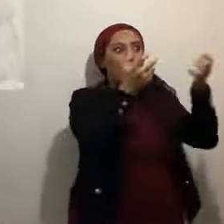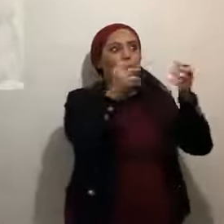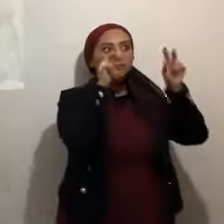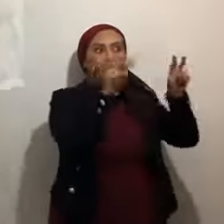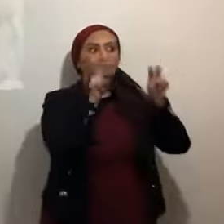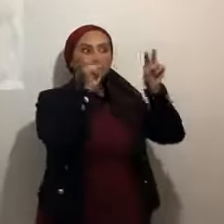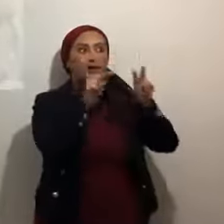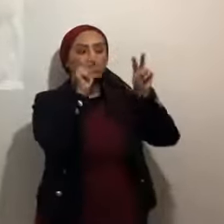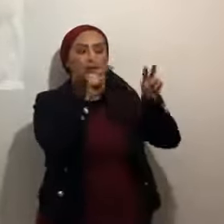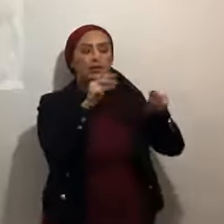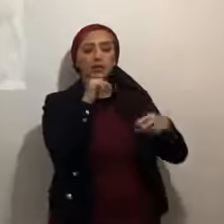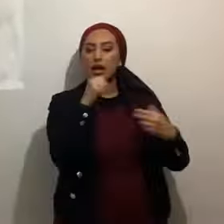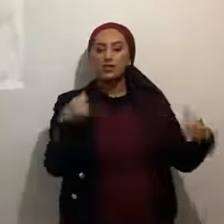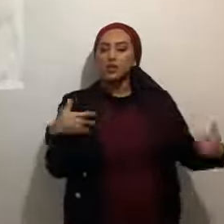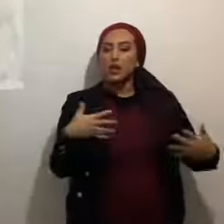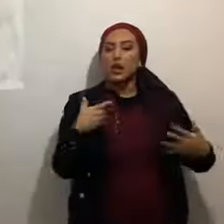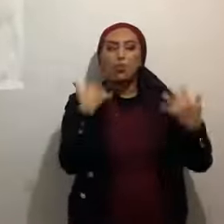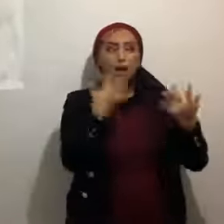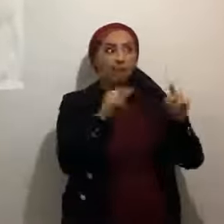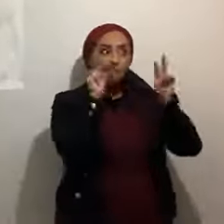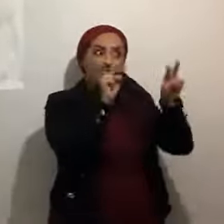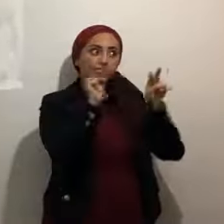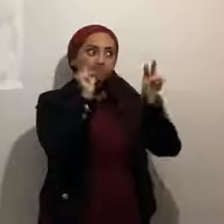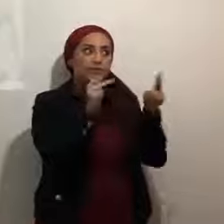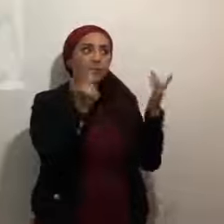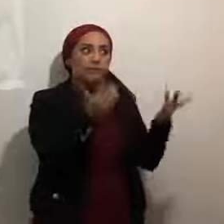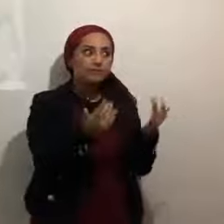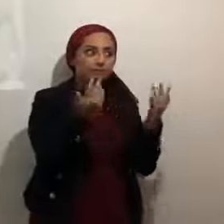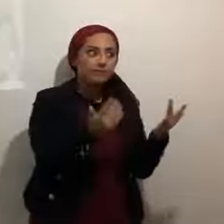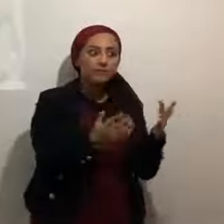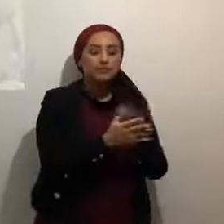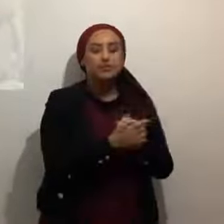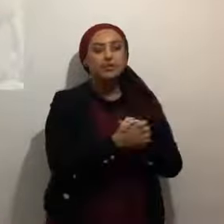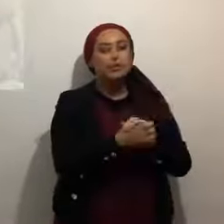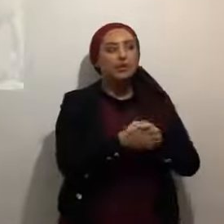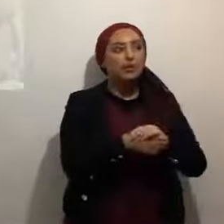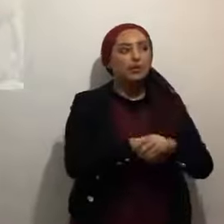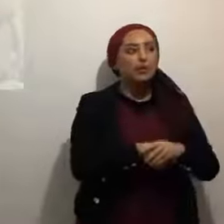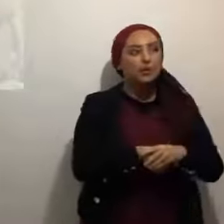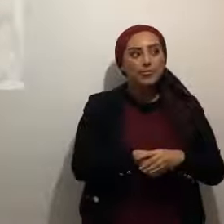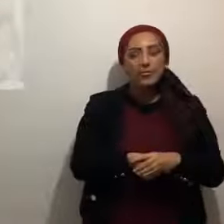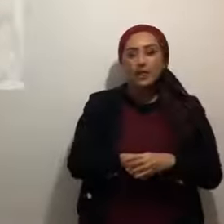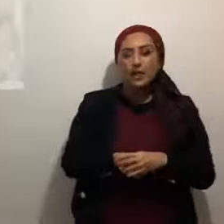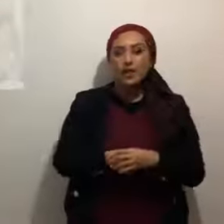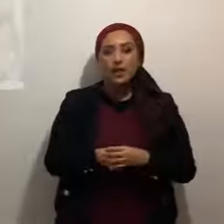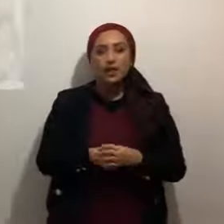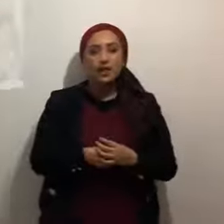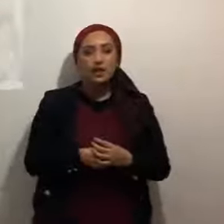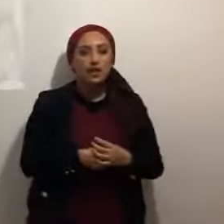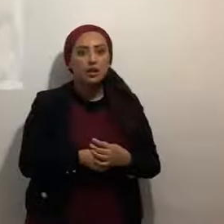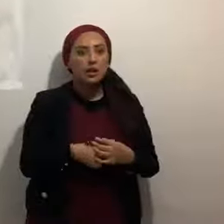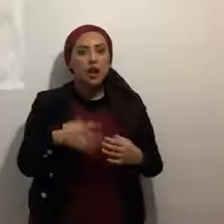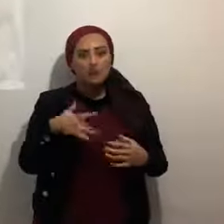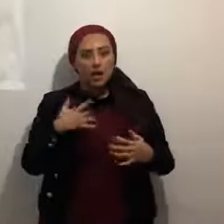temor, sino en expectativa, amados Ajín, amadas Agayot. Y entonces hay optimismo en todo,